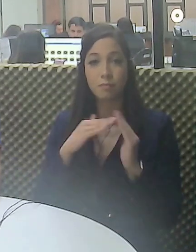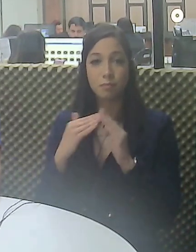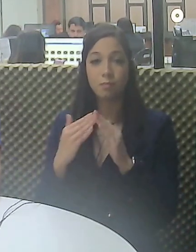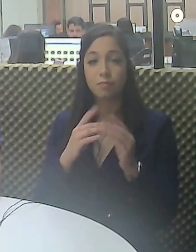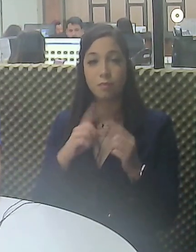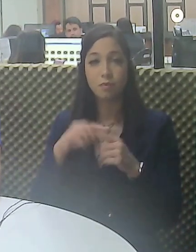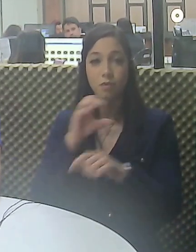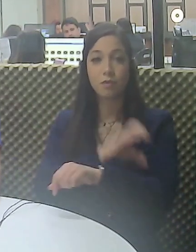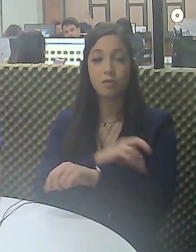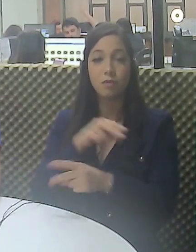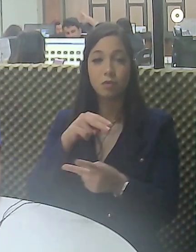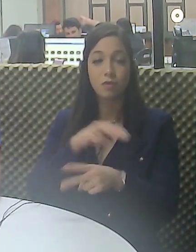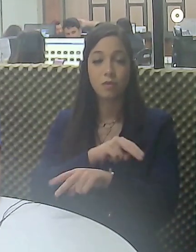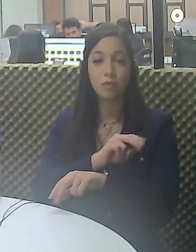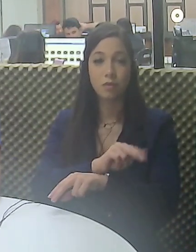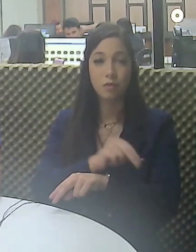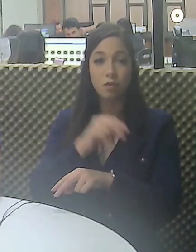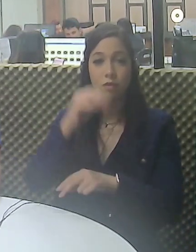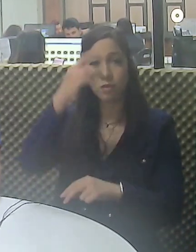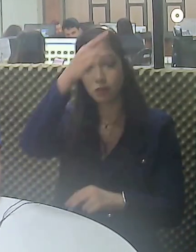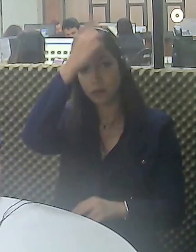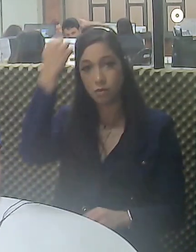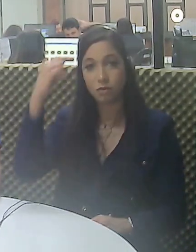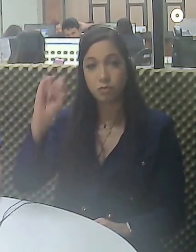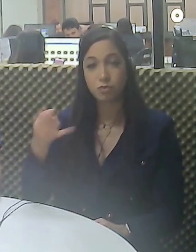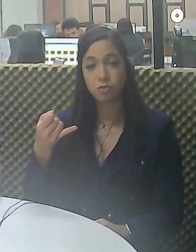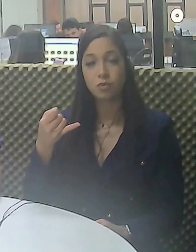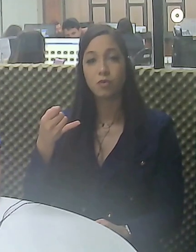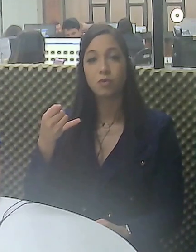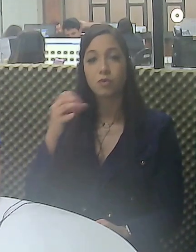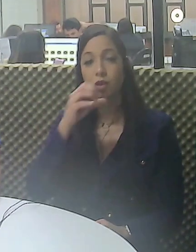Jorge, Laranjeira, Carneiro, Seringueiro.